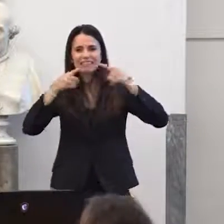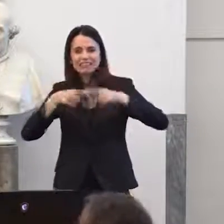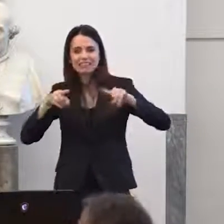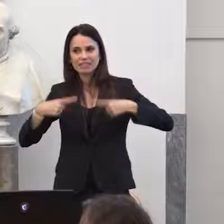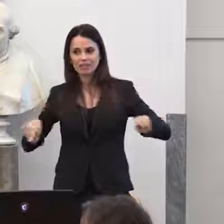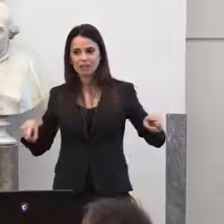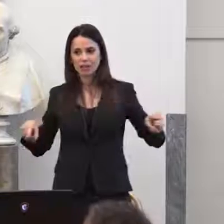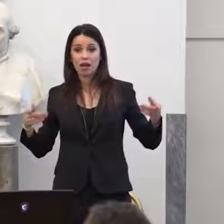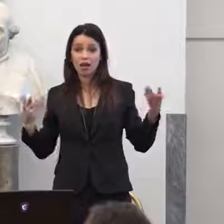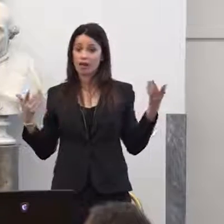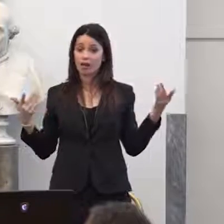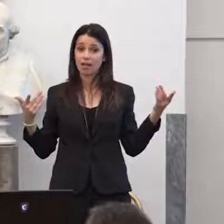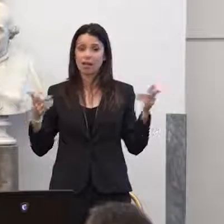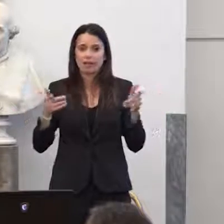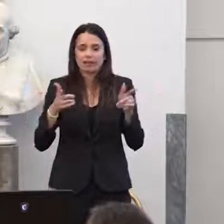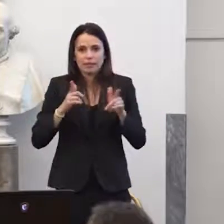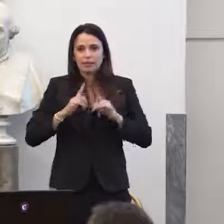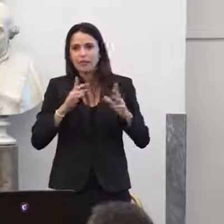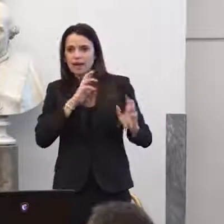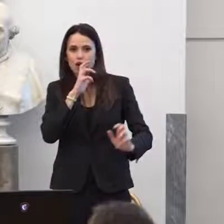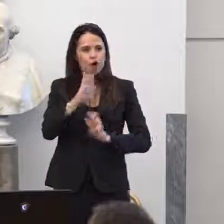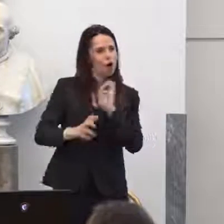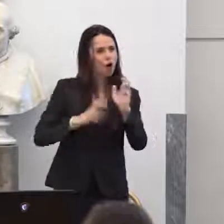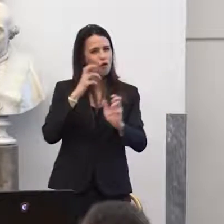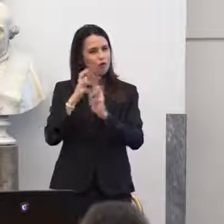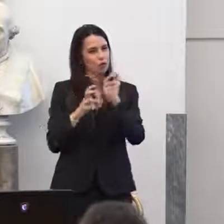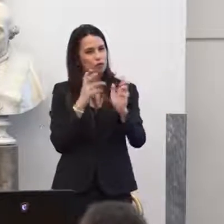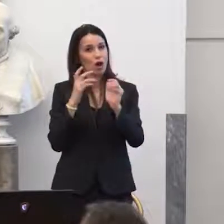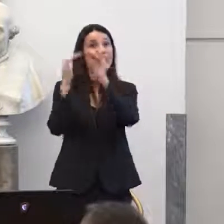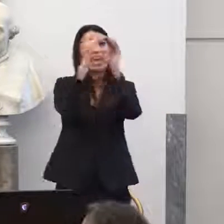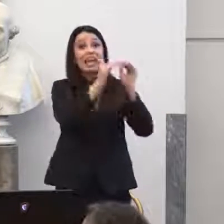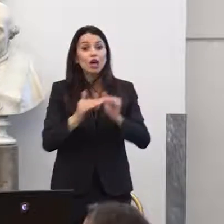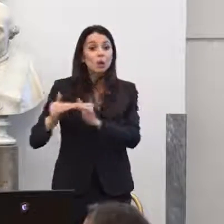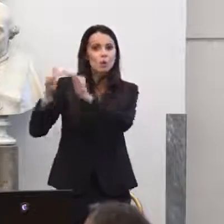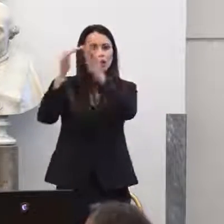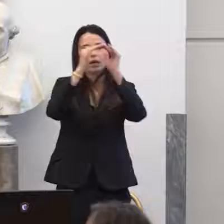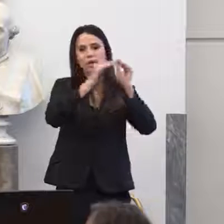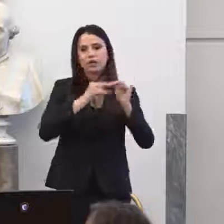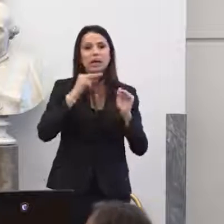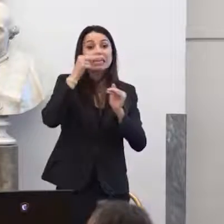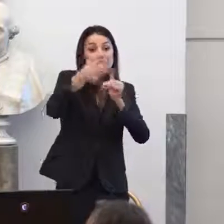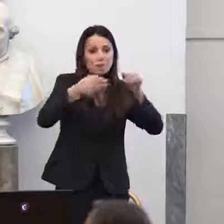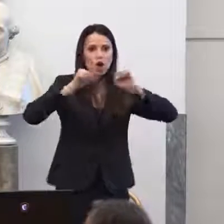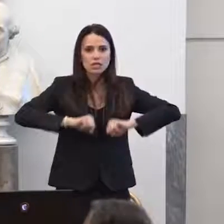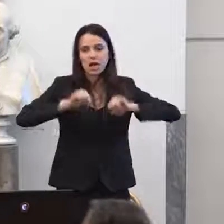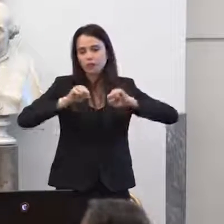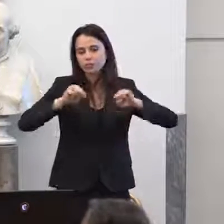in questo contesto è abbastanza difficile poter pensare che ci sia un'equità della risposta in termini di salute.